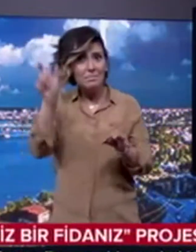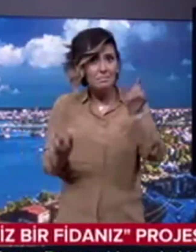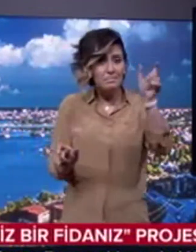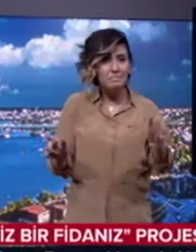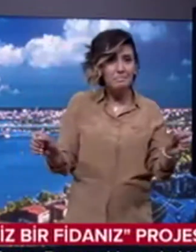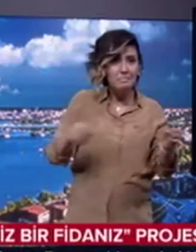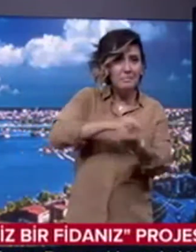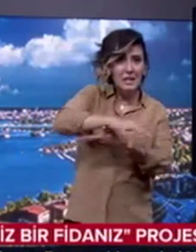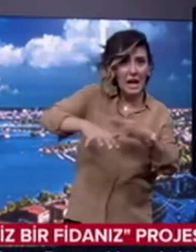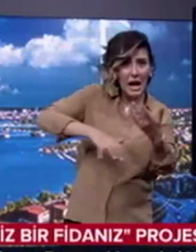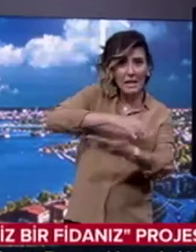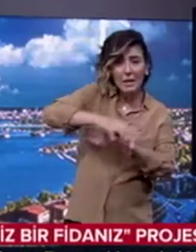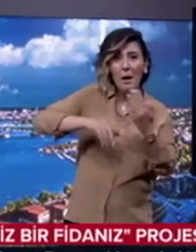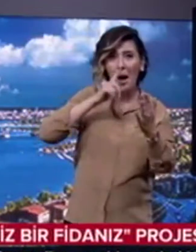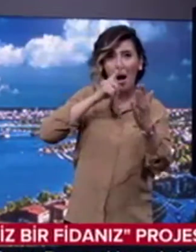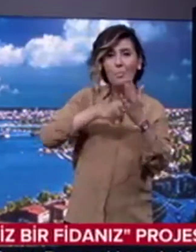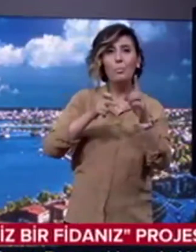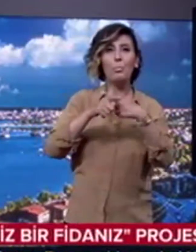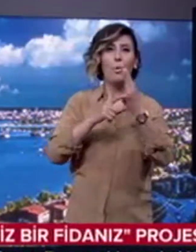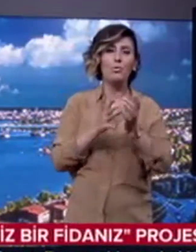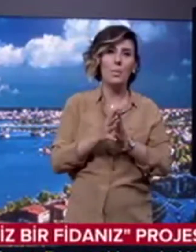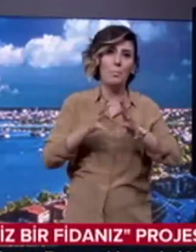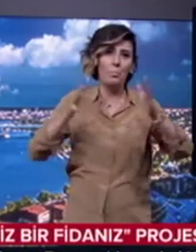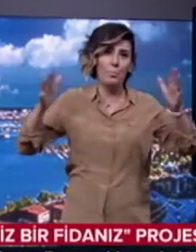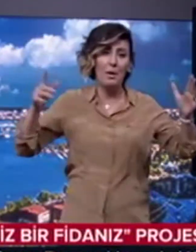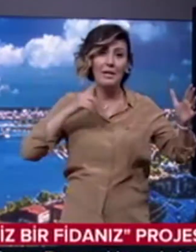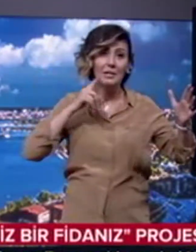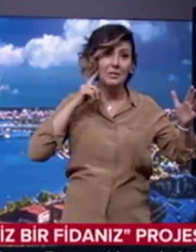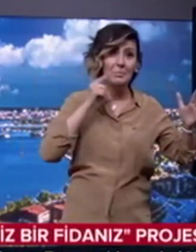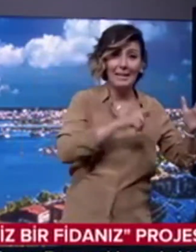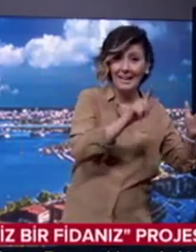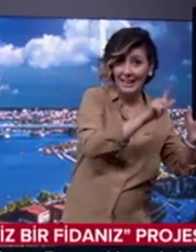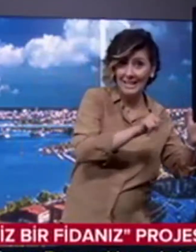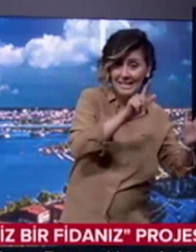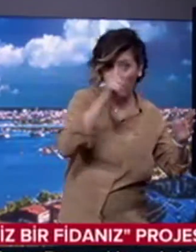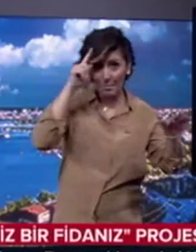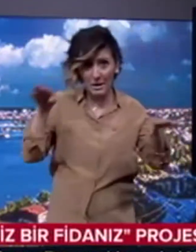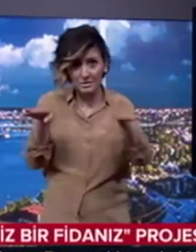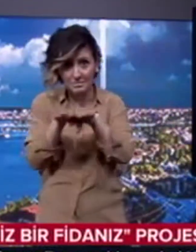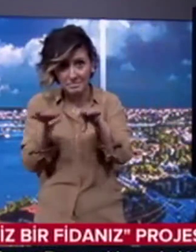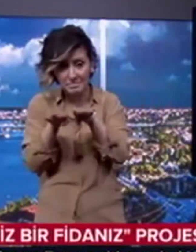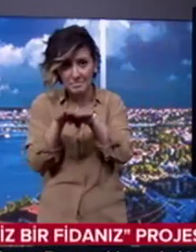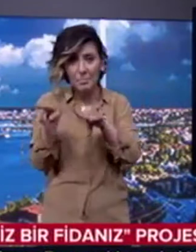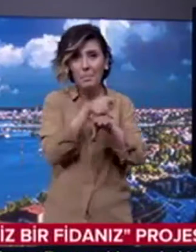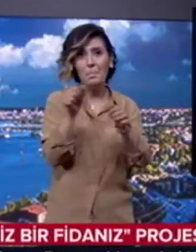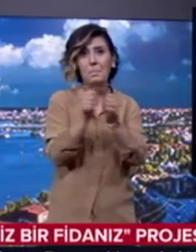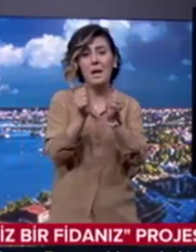kaynaştırmayı amaçlayan projesi büyüyor. İşitme engelli liselilerle akranları birlikte spor yaptı.